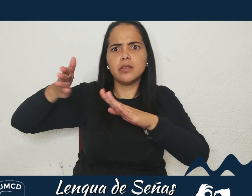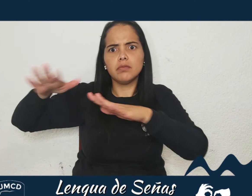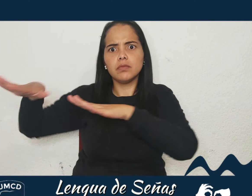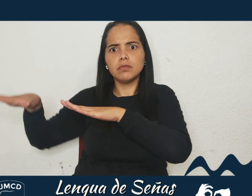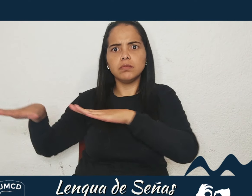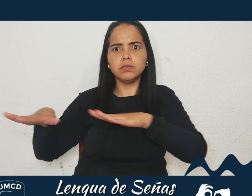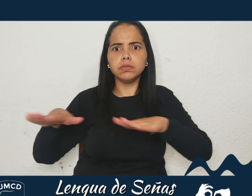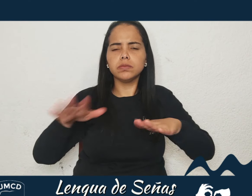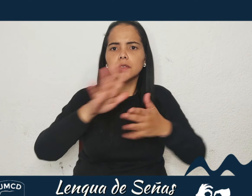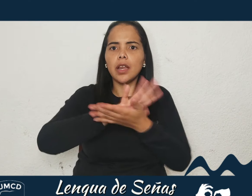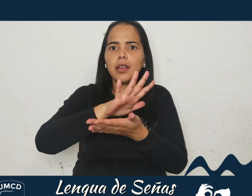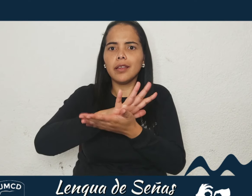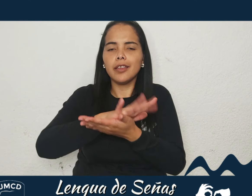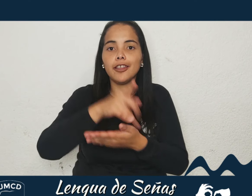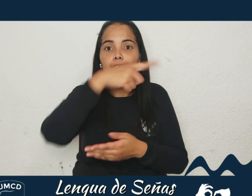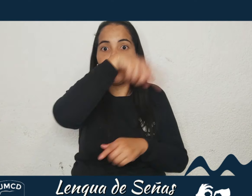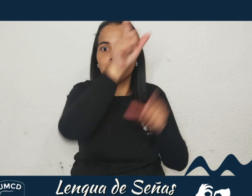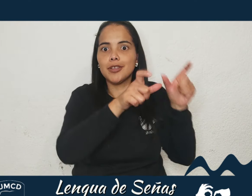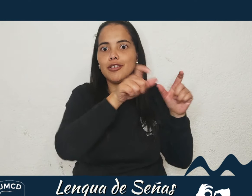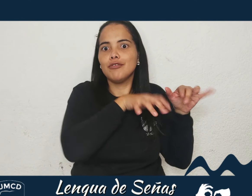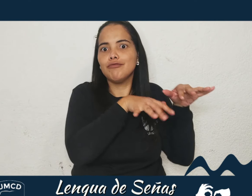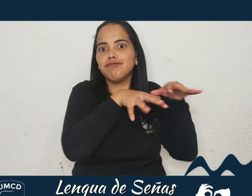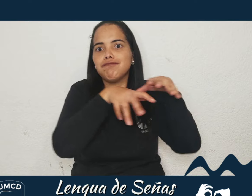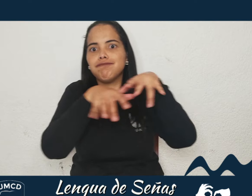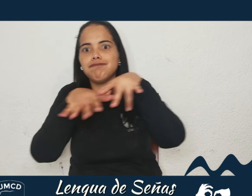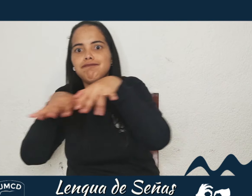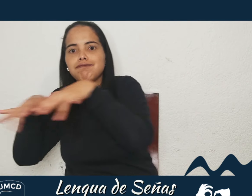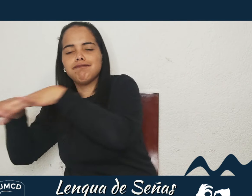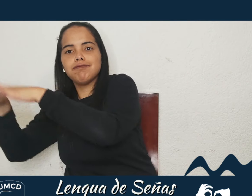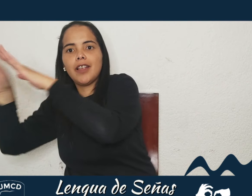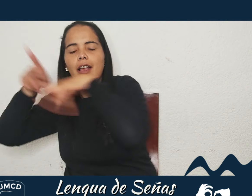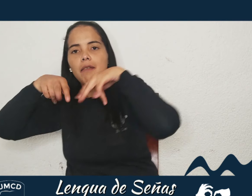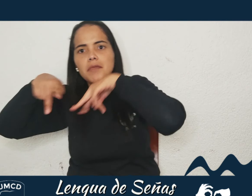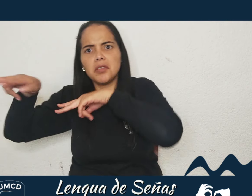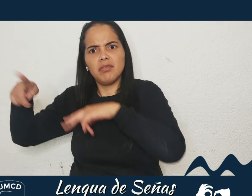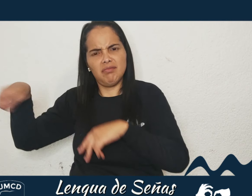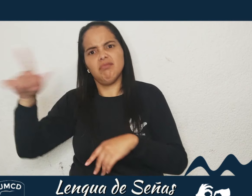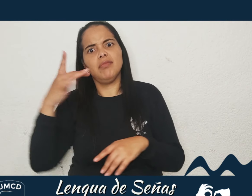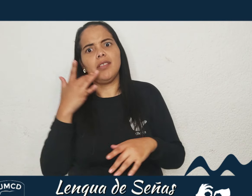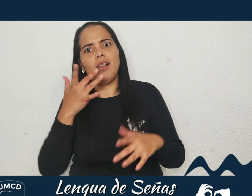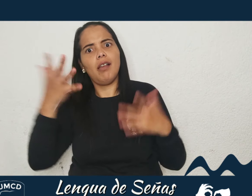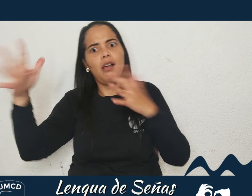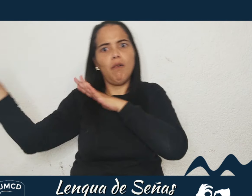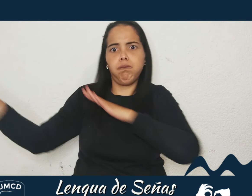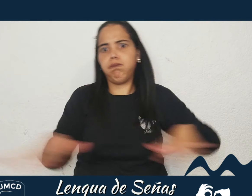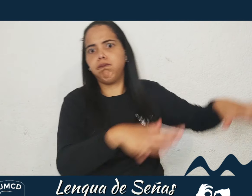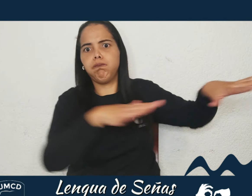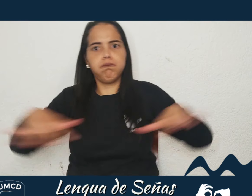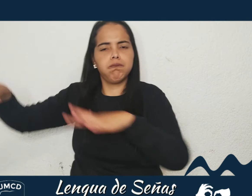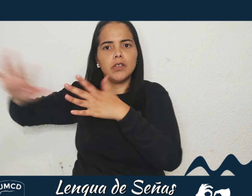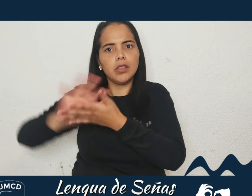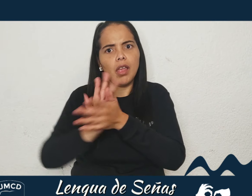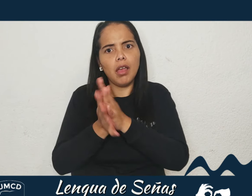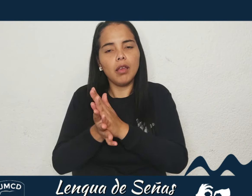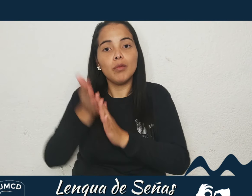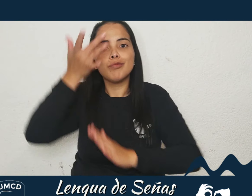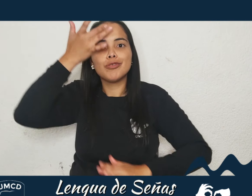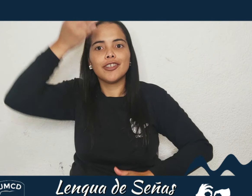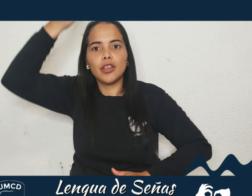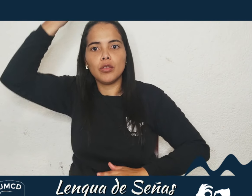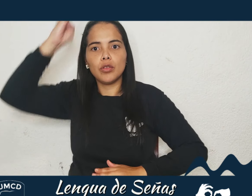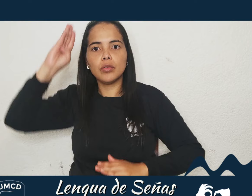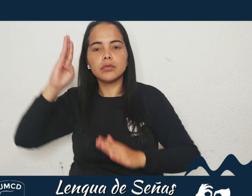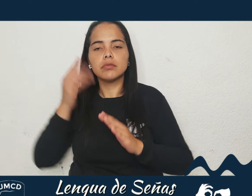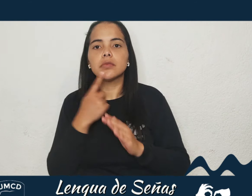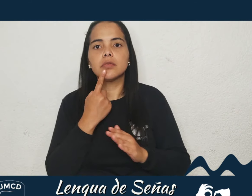caudal y así el pueblo pueda cruzar como en tierra seca. Para esa época, como el mismo pasaje nos dice ahí